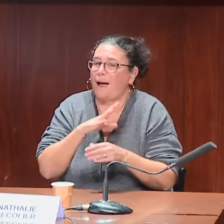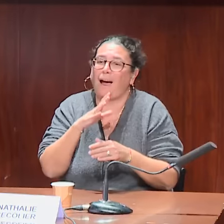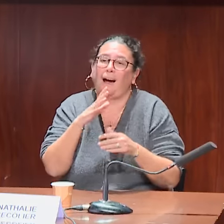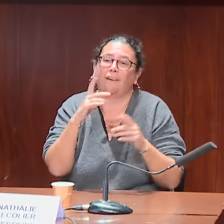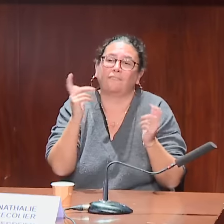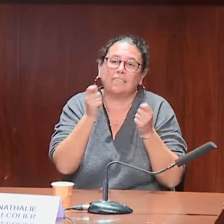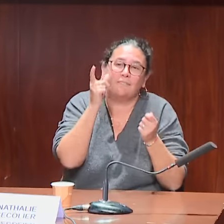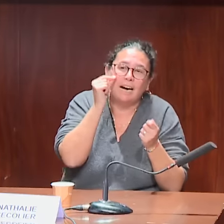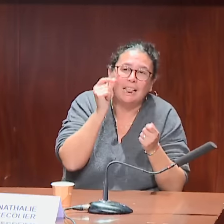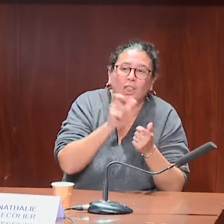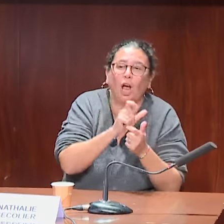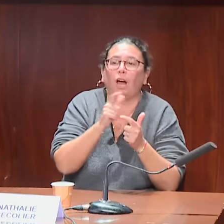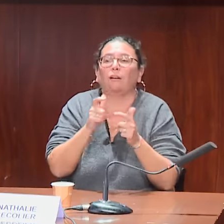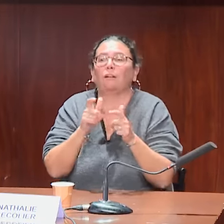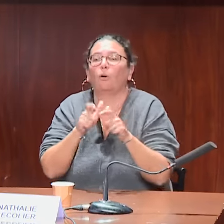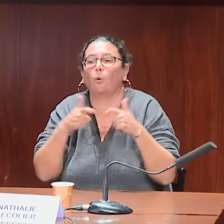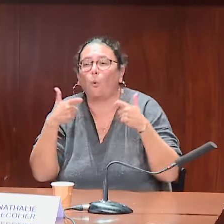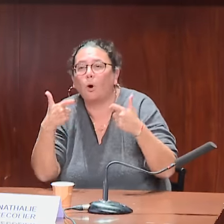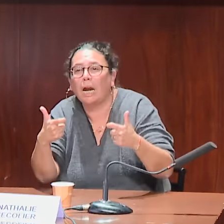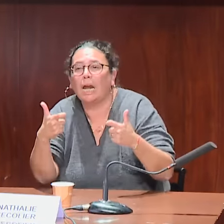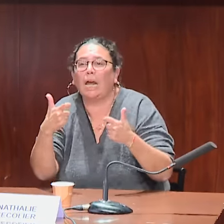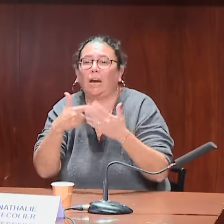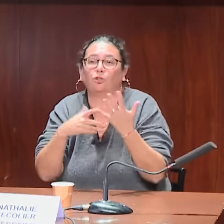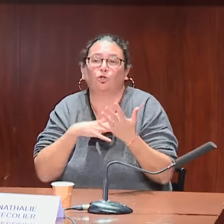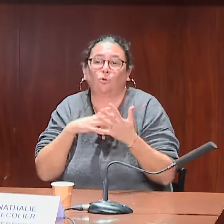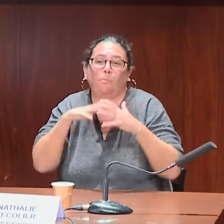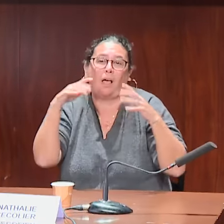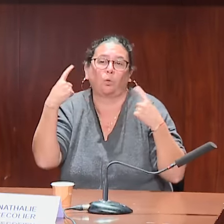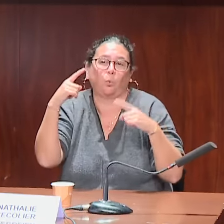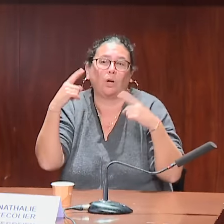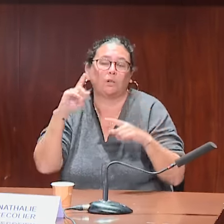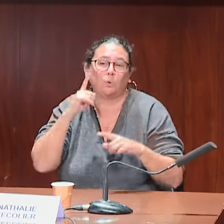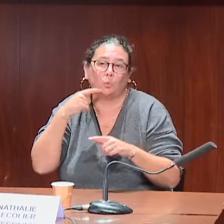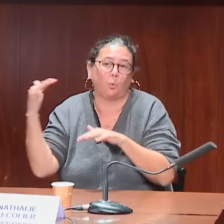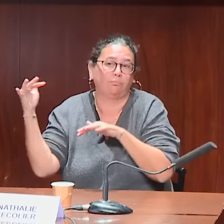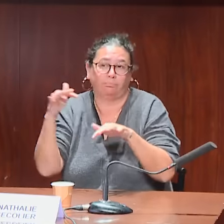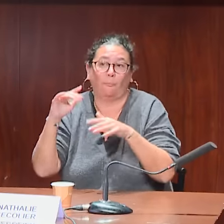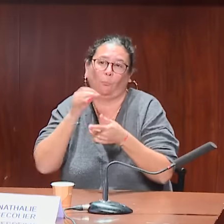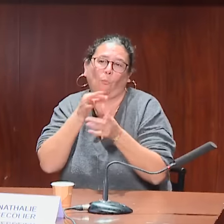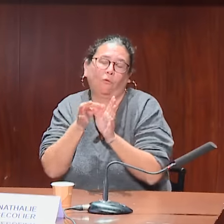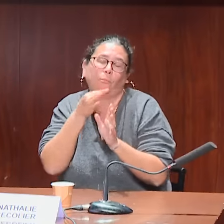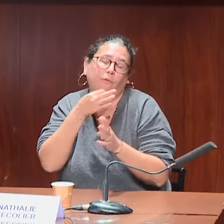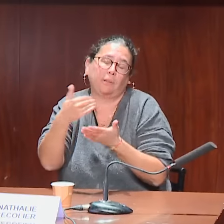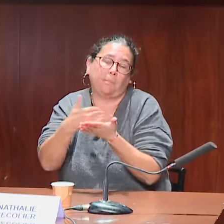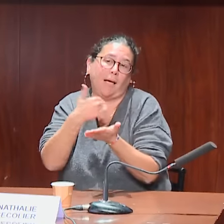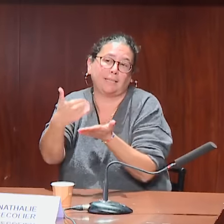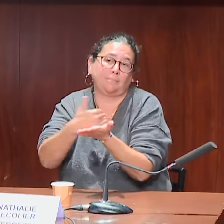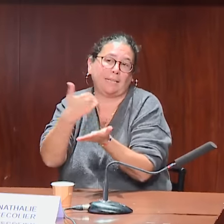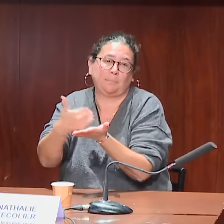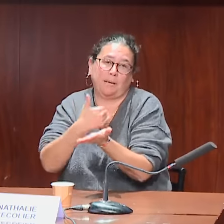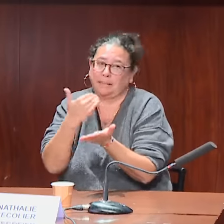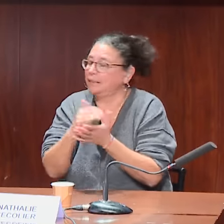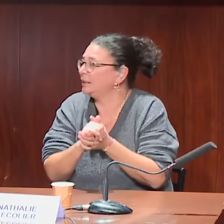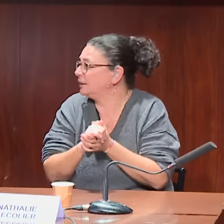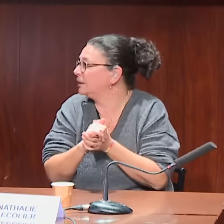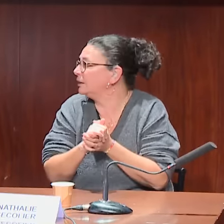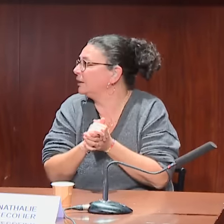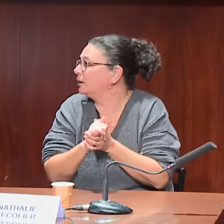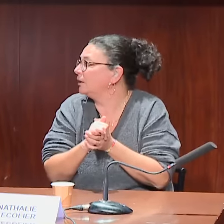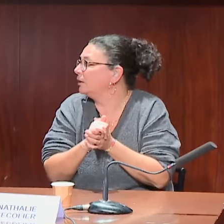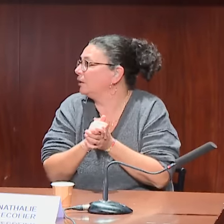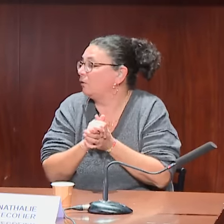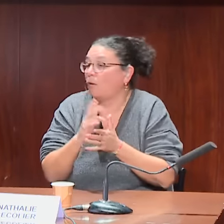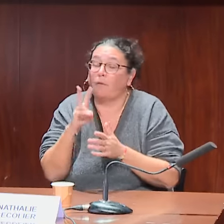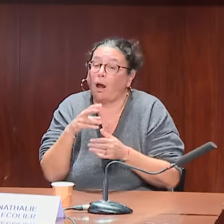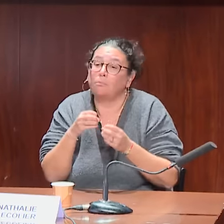qui rentraient, qui venaient un peu du monde entier. Bah, à chaque fois qu'il y a un festival, clin d'œil ou un banquet ou des choses comme